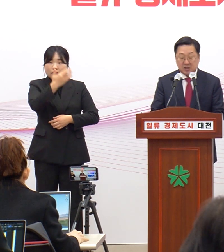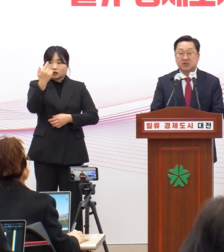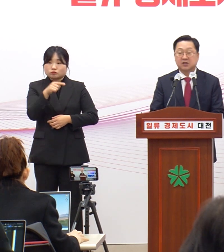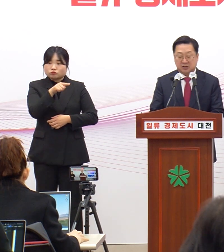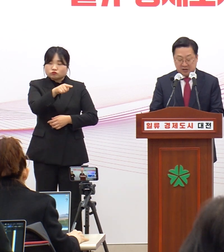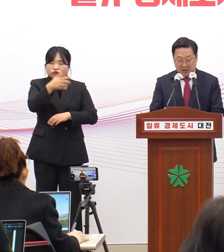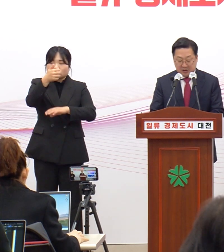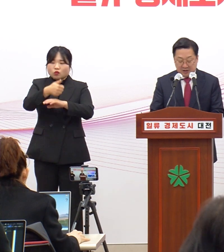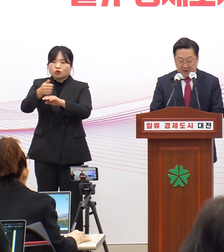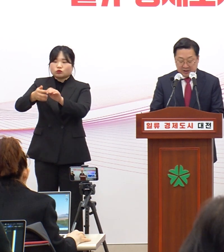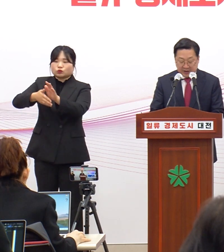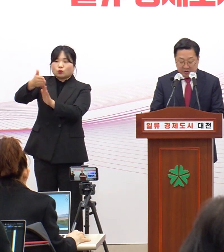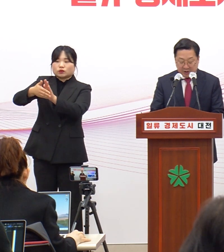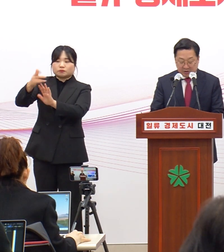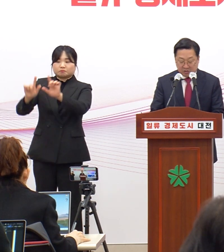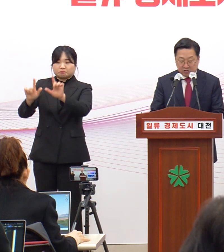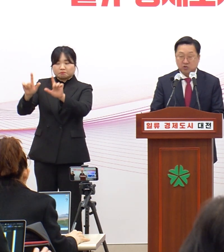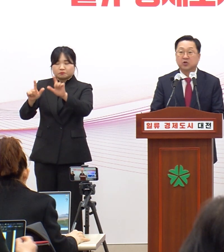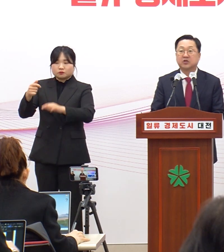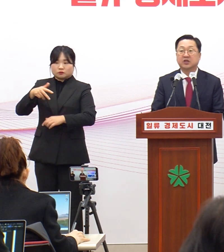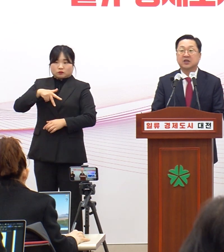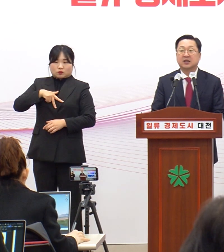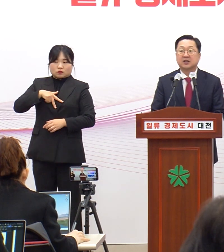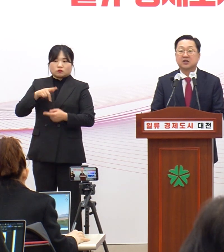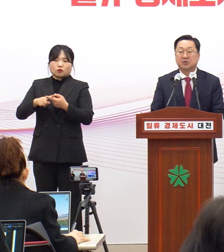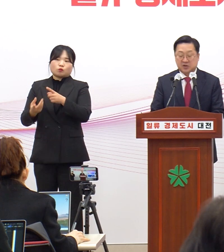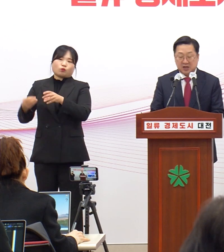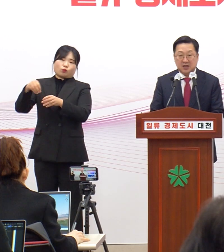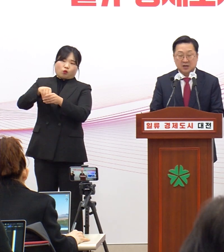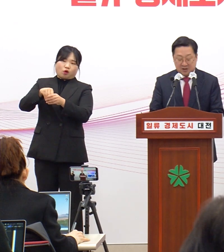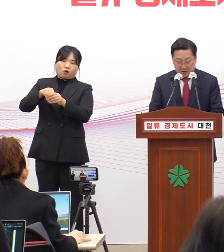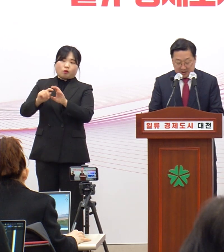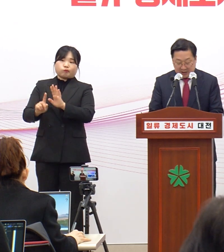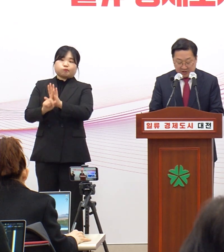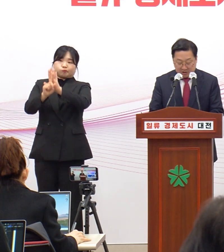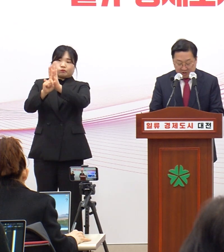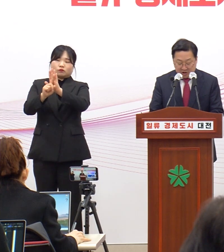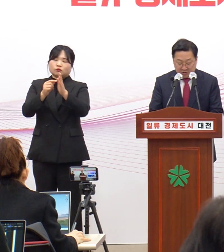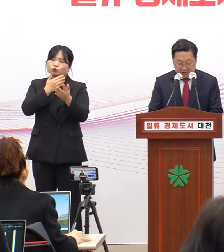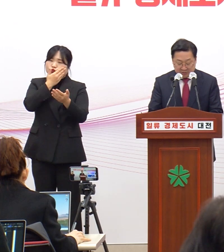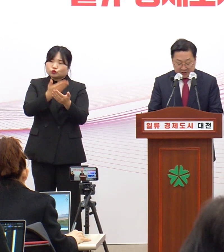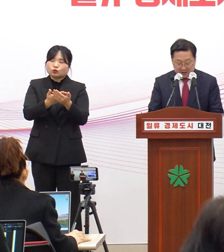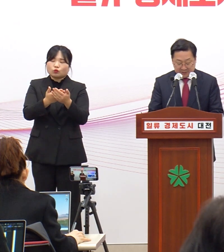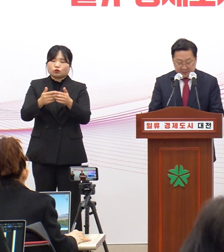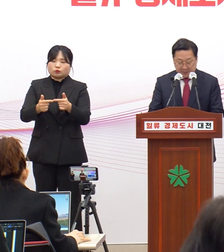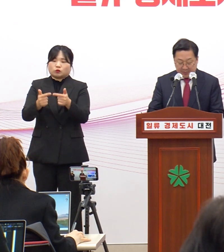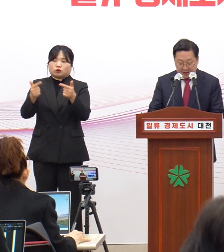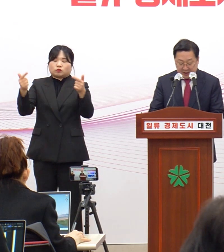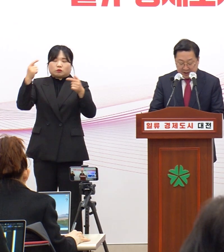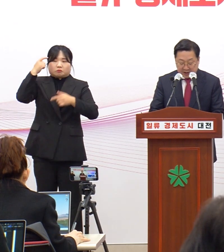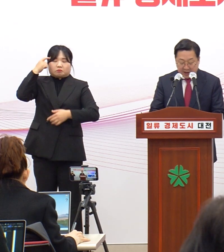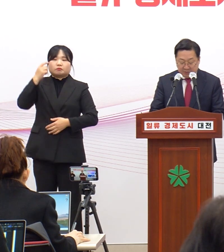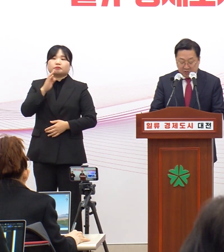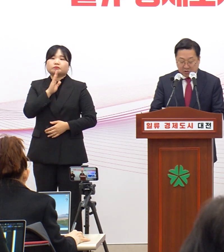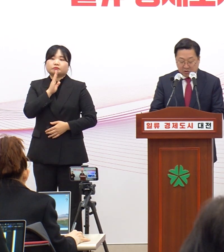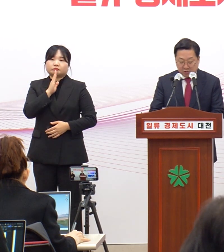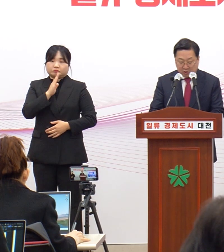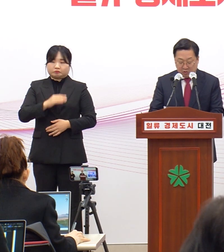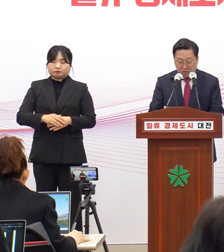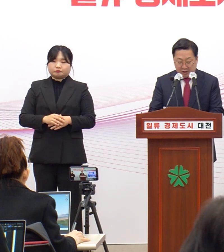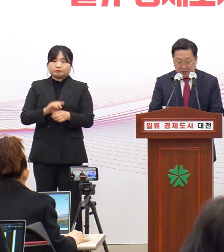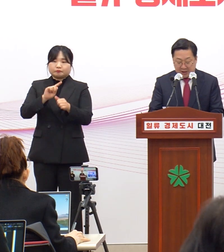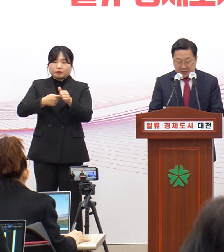이미지와 정체성을 형성하는 랜드마크로 중요성이 점차 커지고 있습니다.